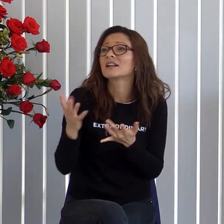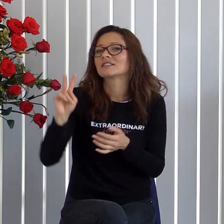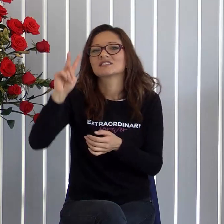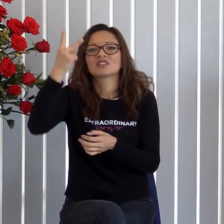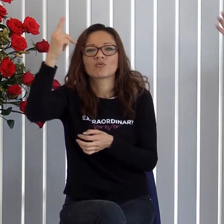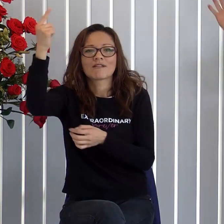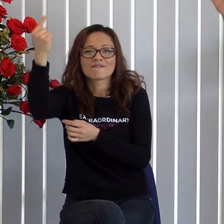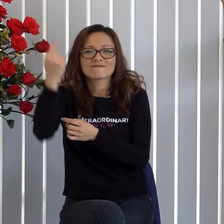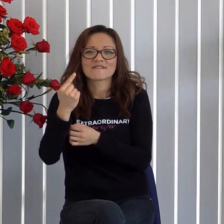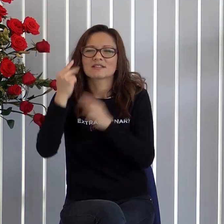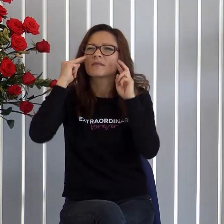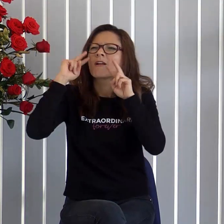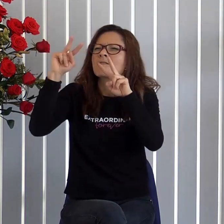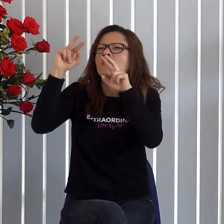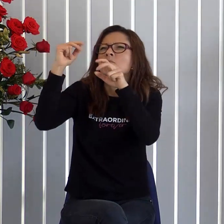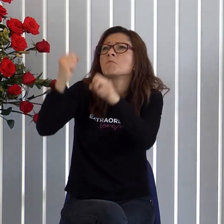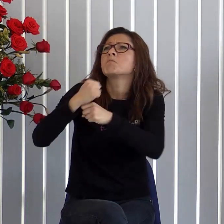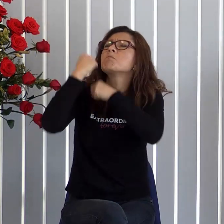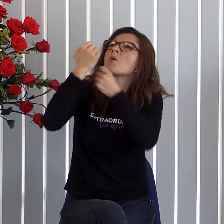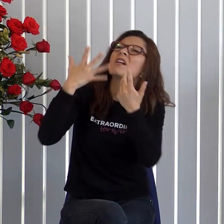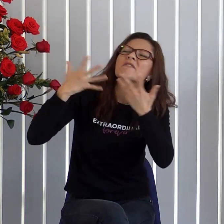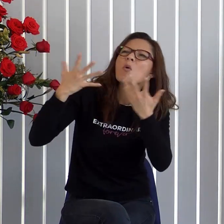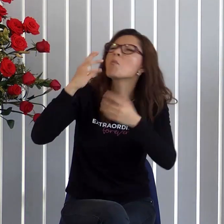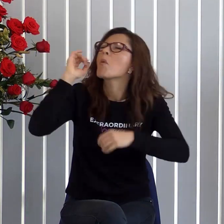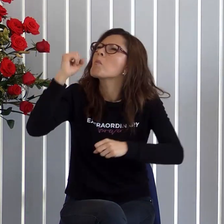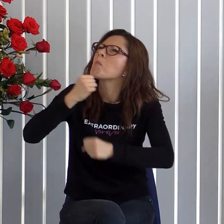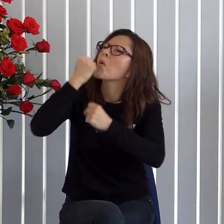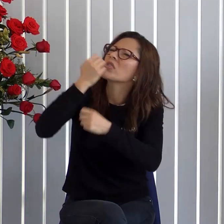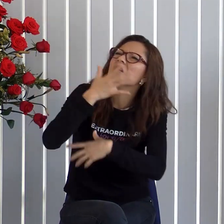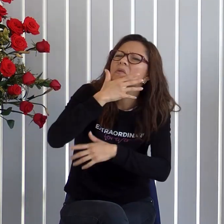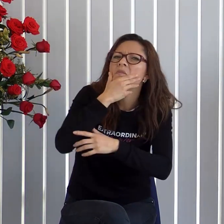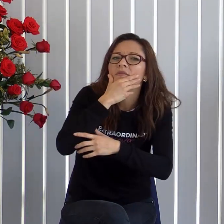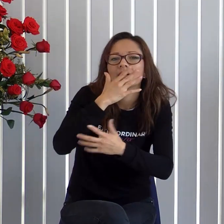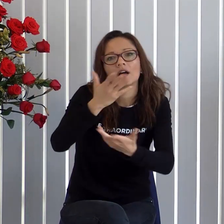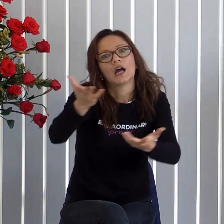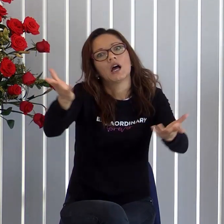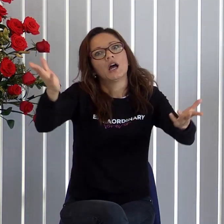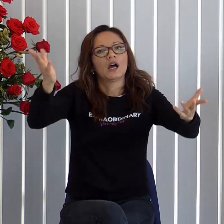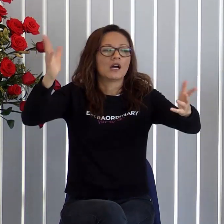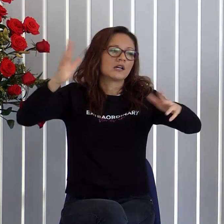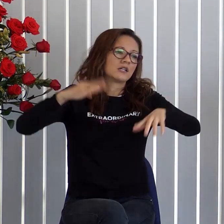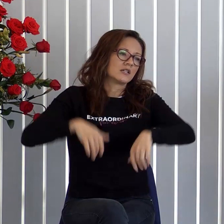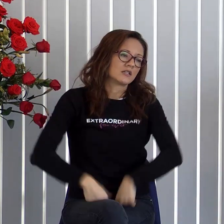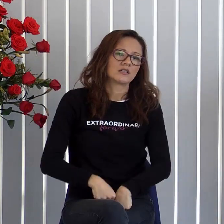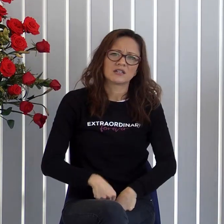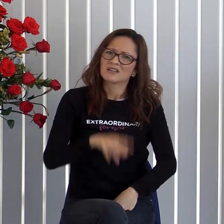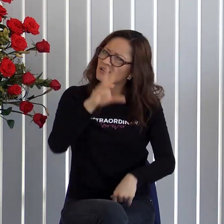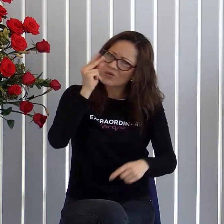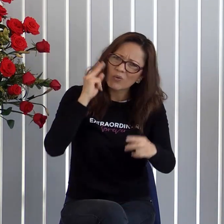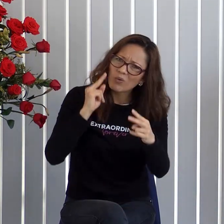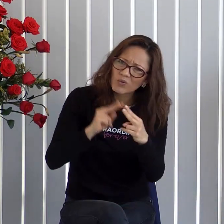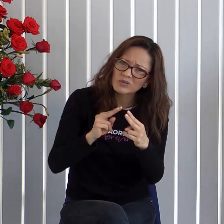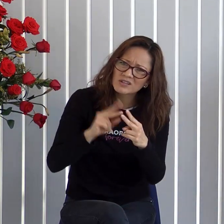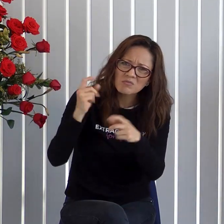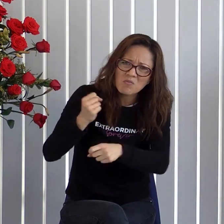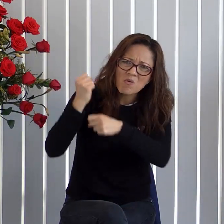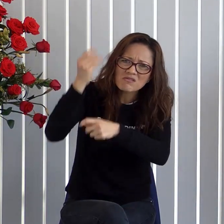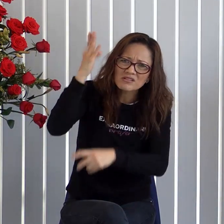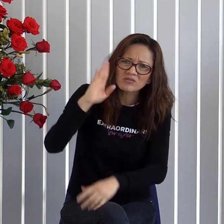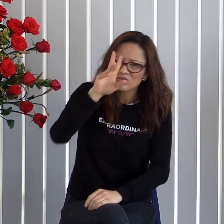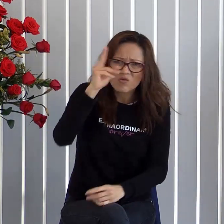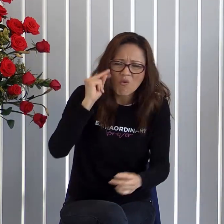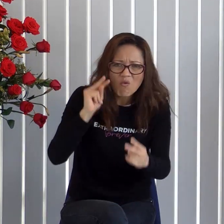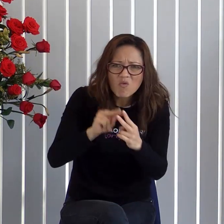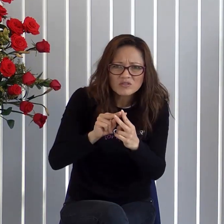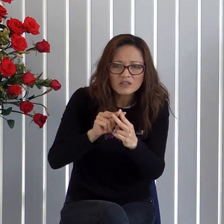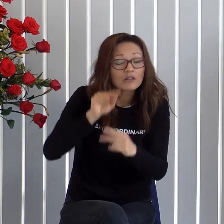segunda venida para ver su poder. Ay, hermano, ¿no lo conoce?